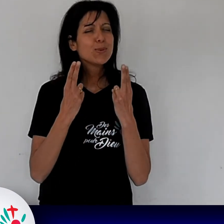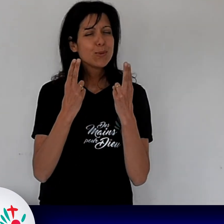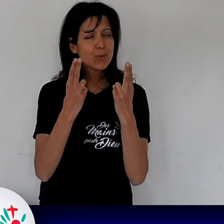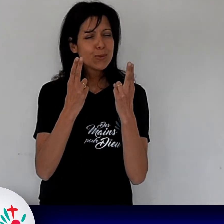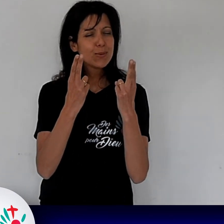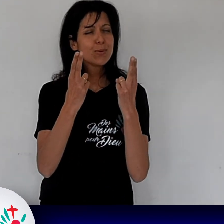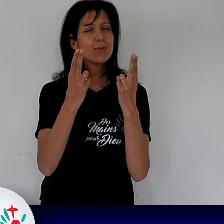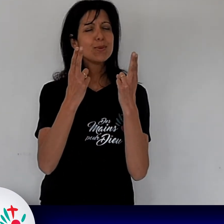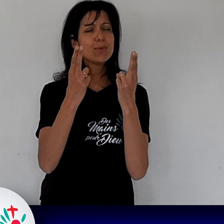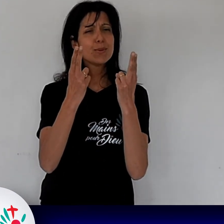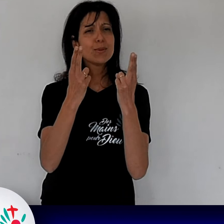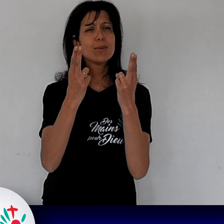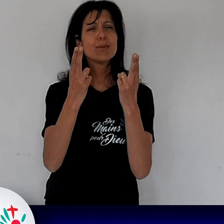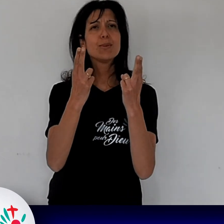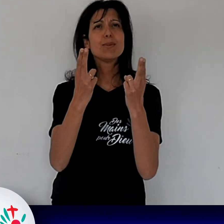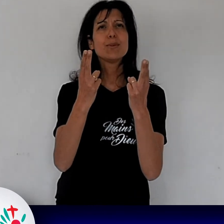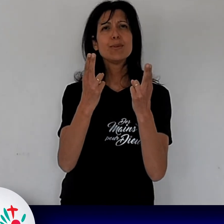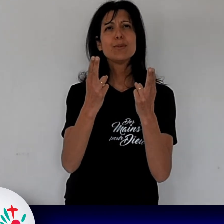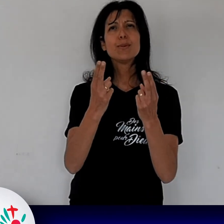assurés.